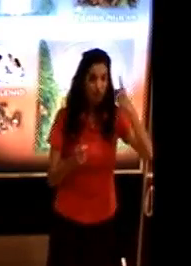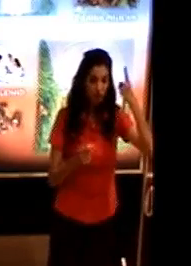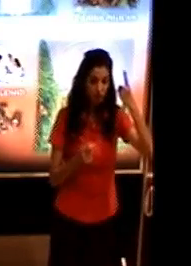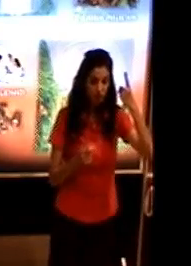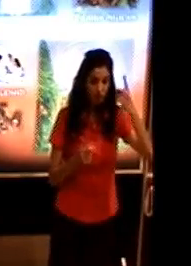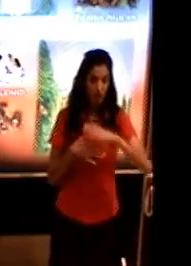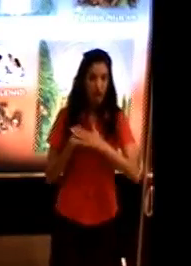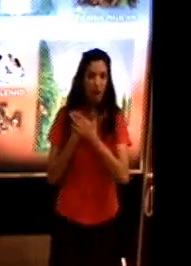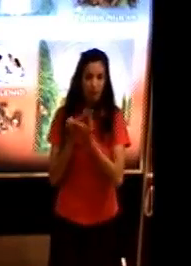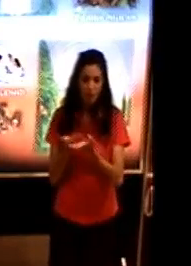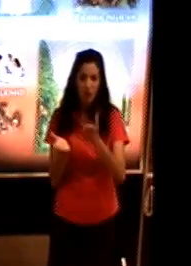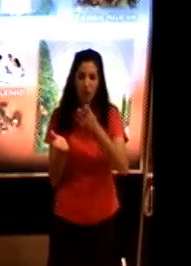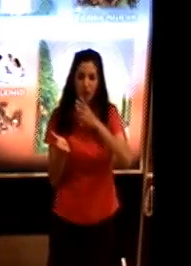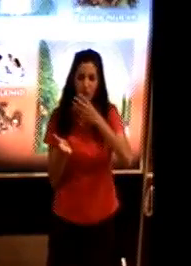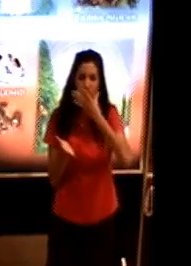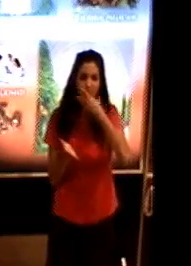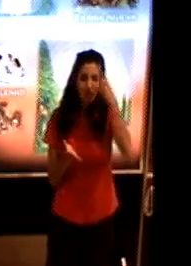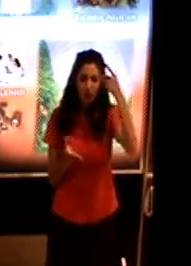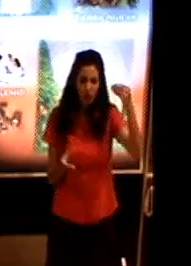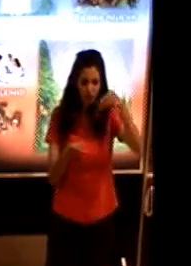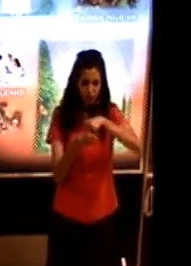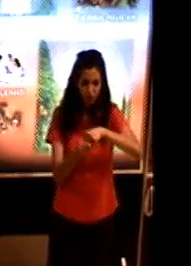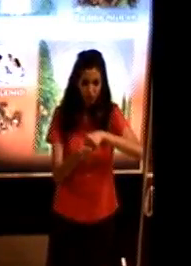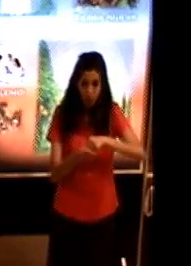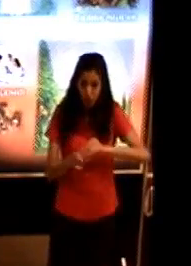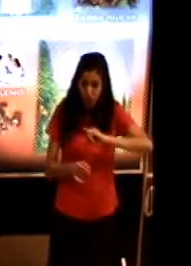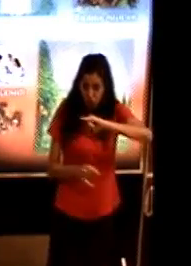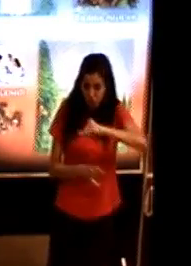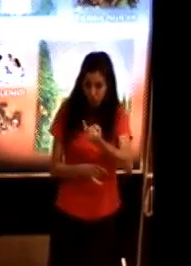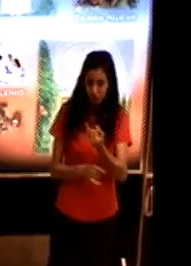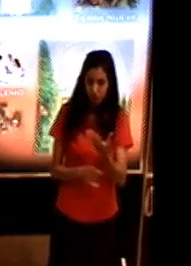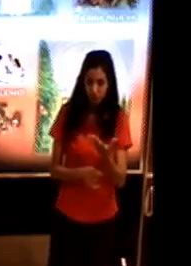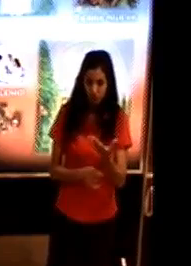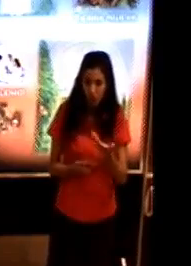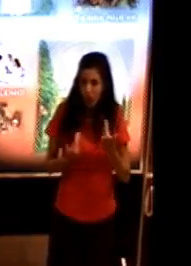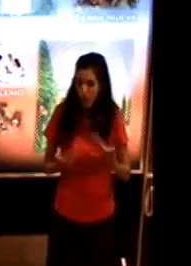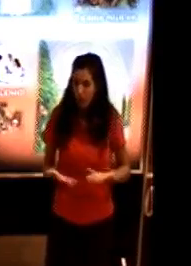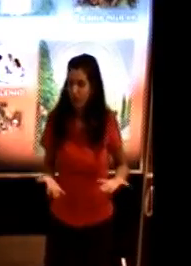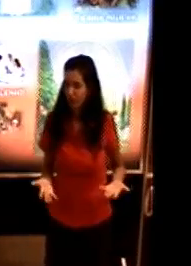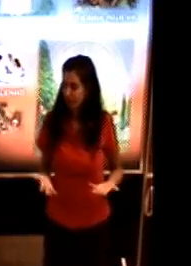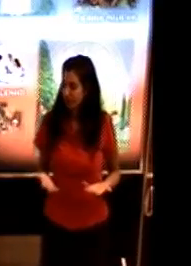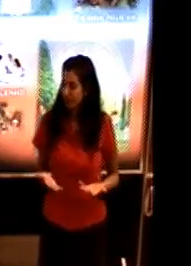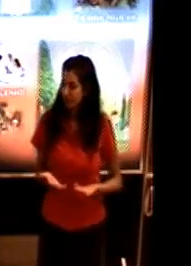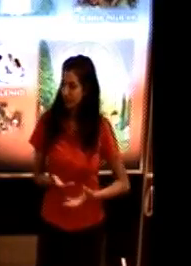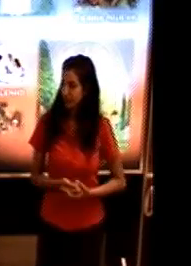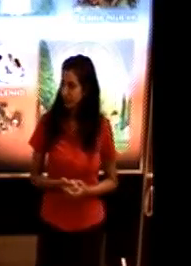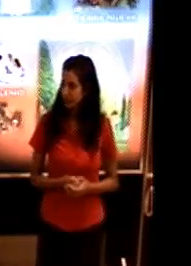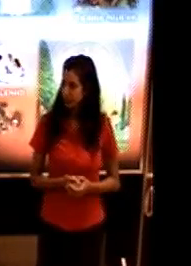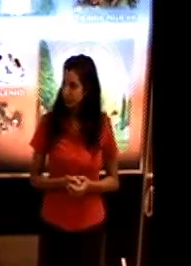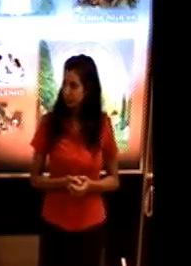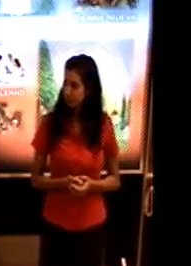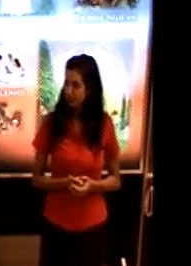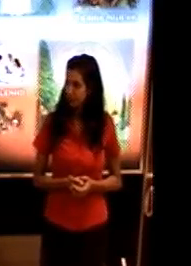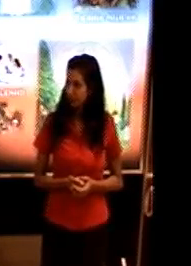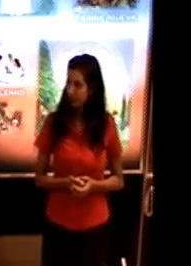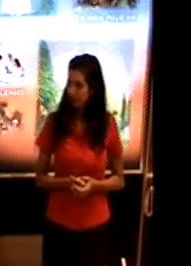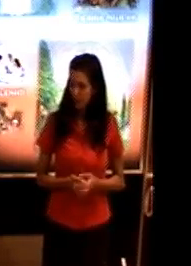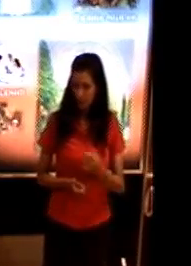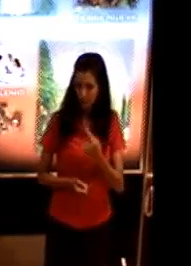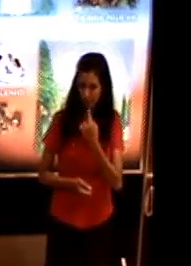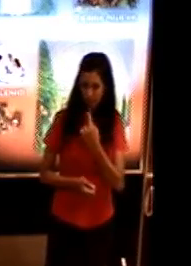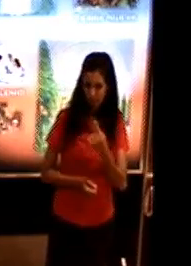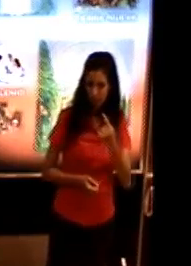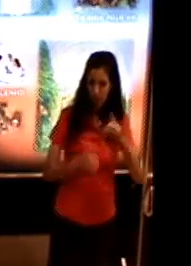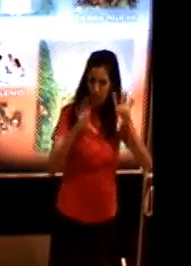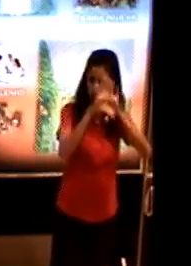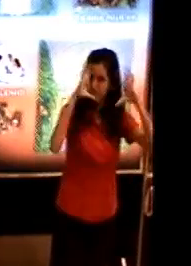Dios? ¿Qué les parece? Claro. ¿Ustedes creen que el universo está feliz con lo que está pasando